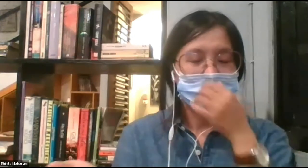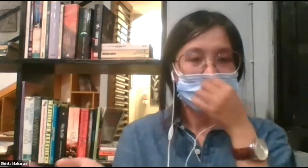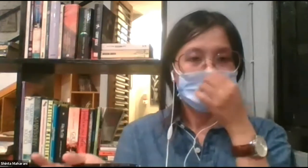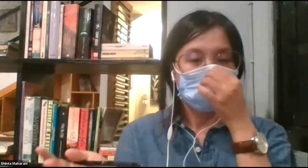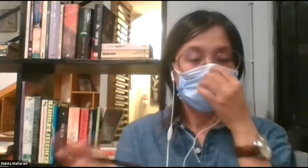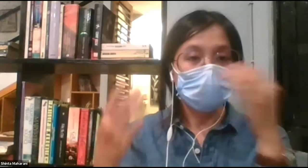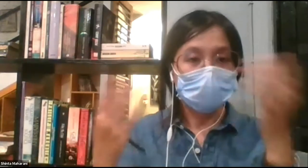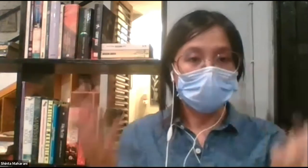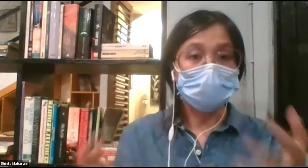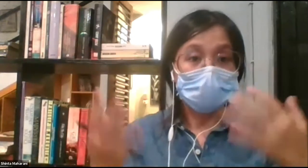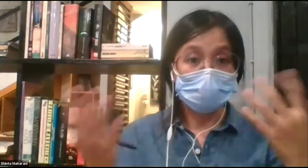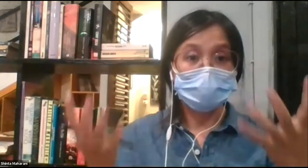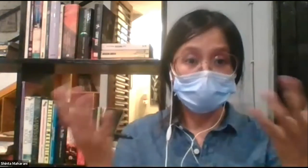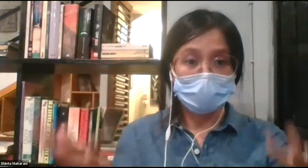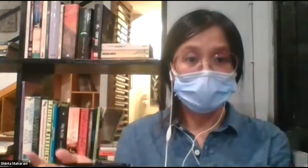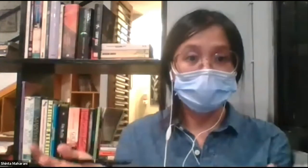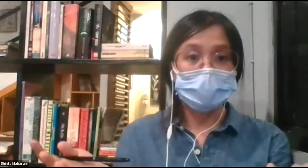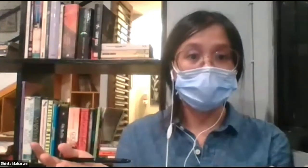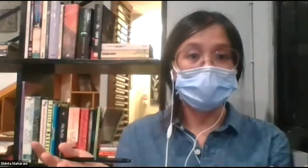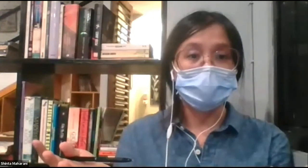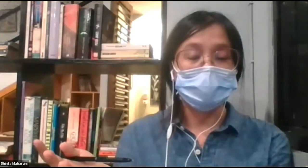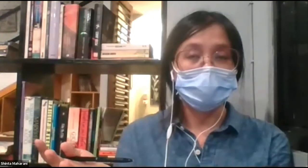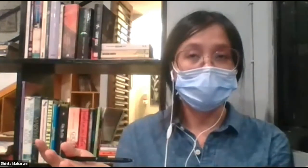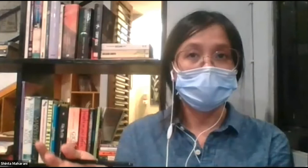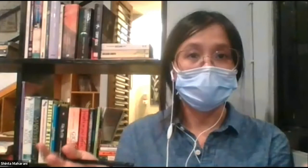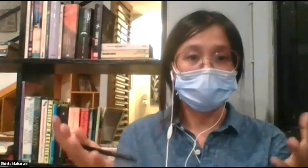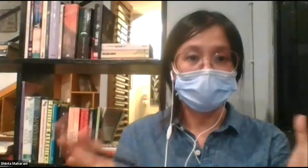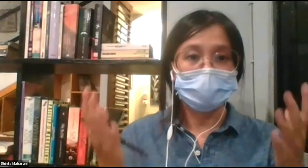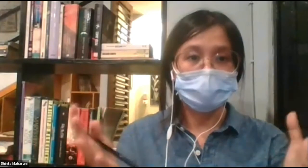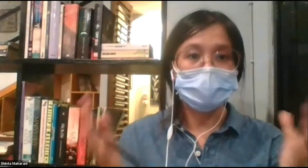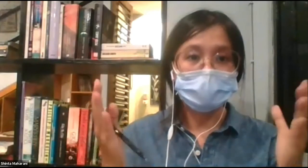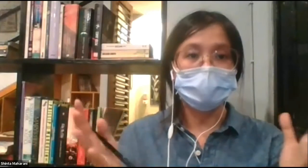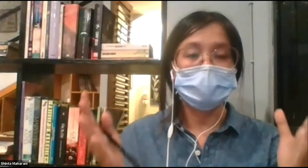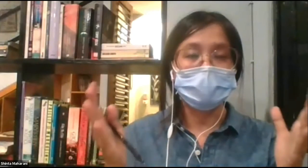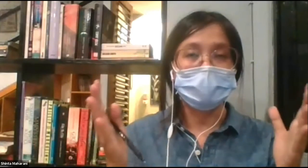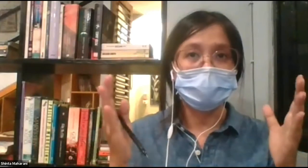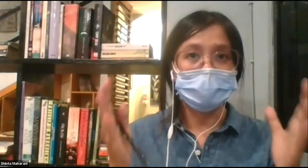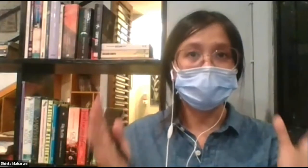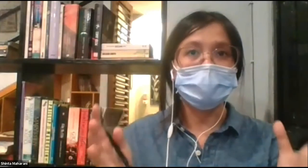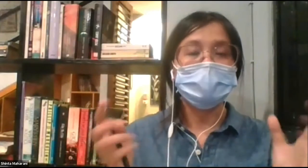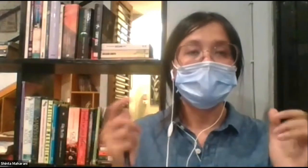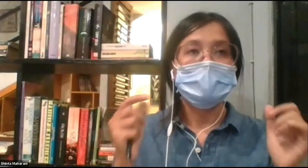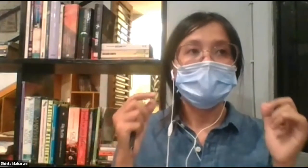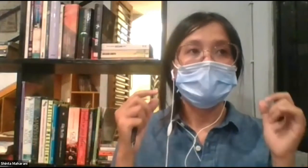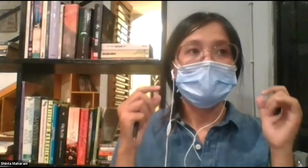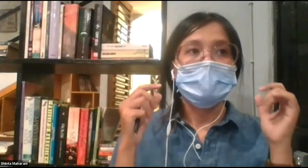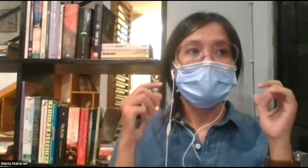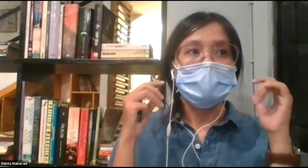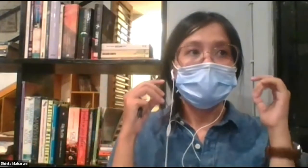pandemi. Misalnya kalau kita menemukan situasi itu, nah, teman-teman bisa menggunakan